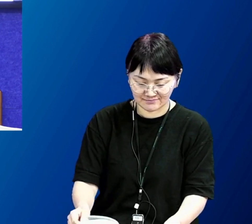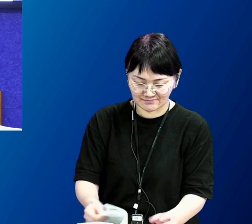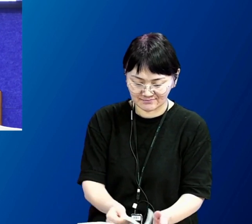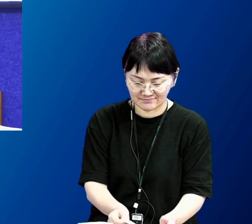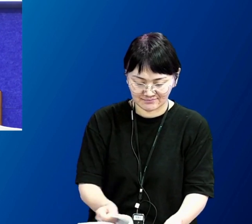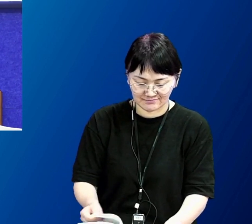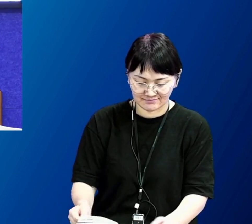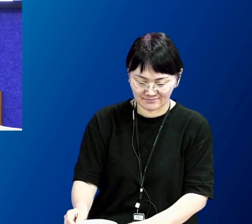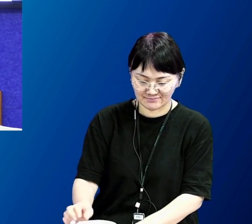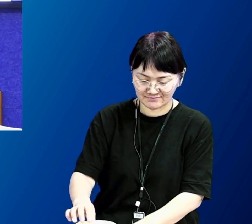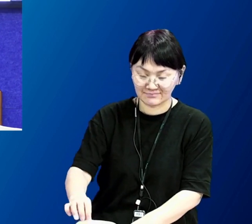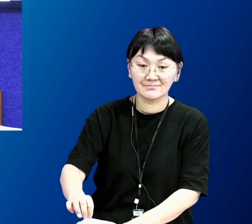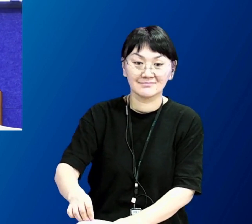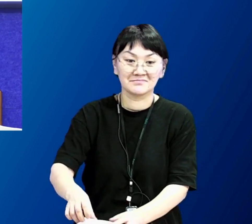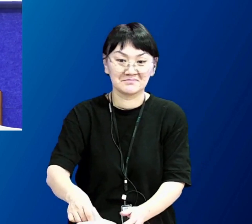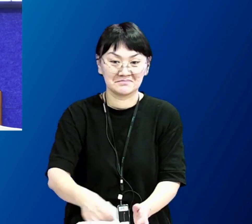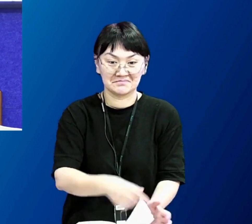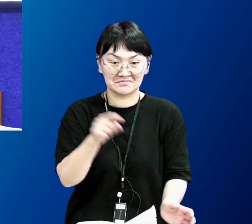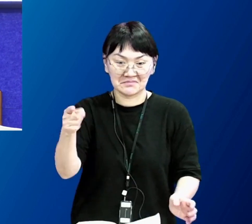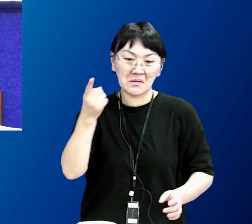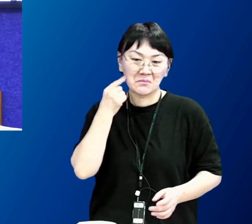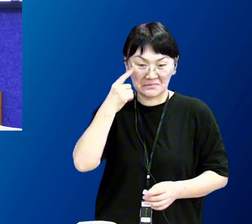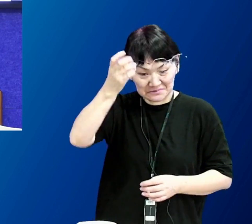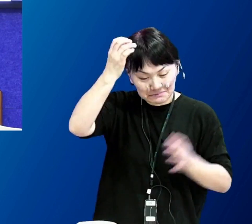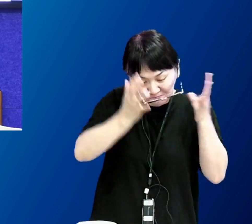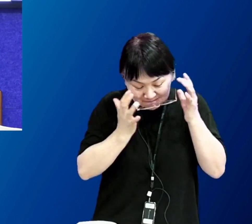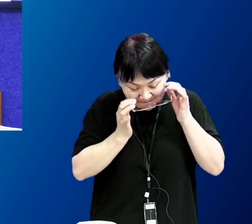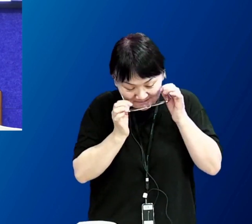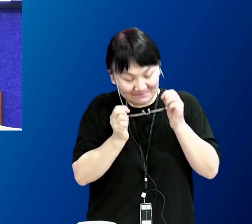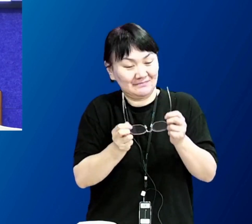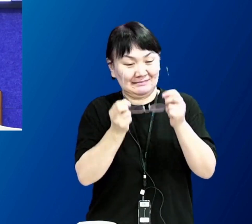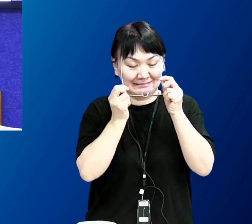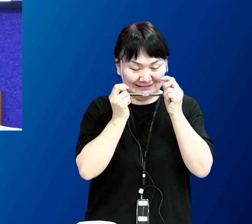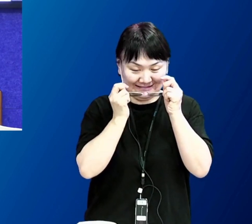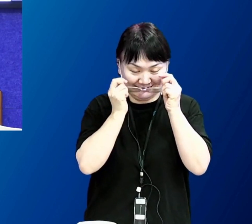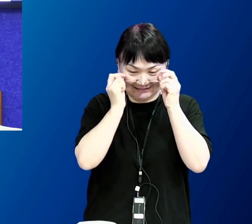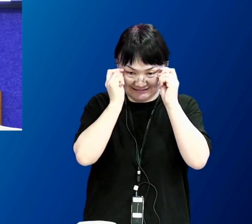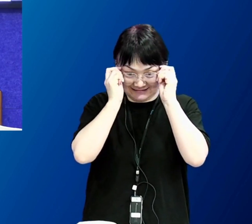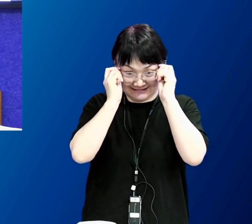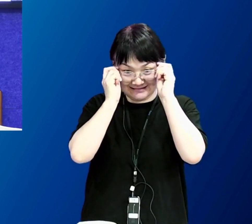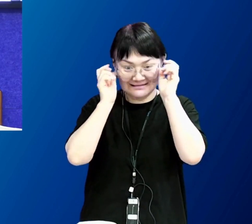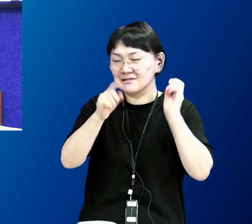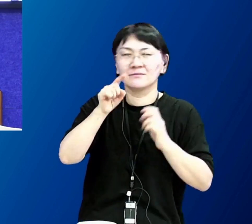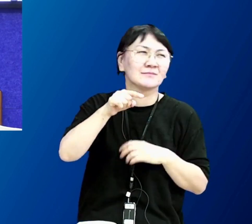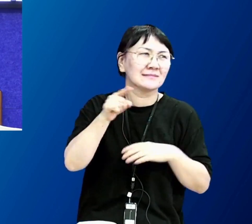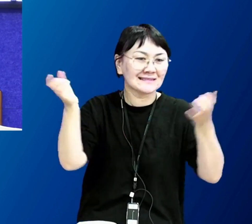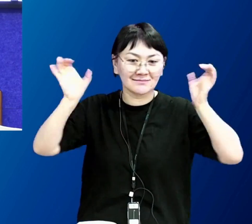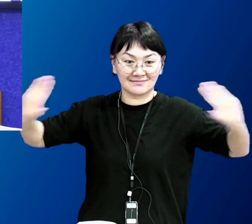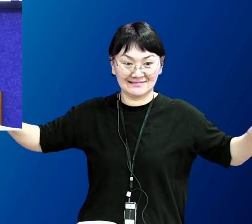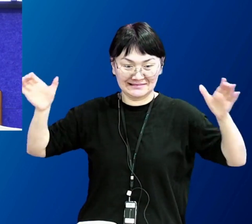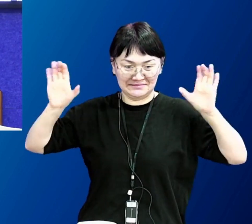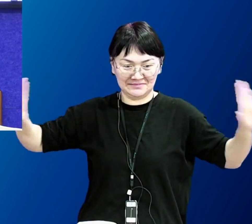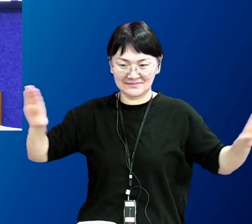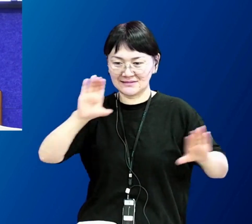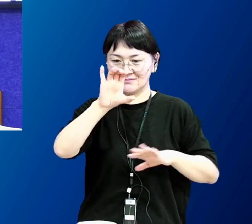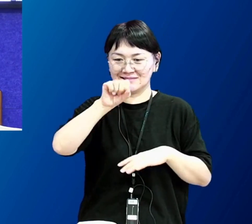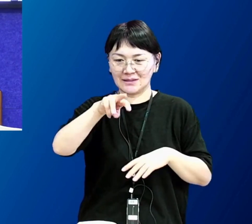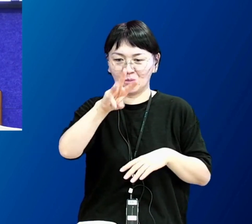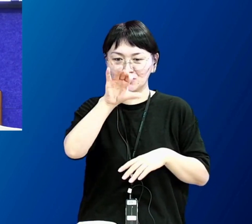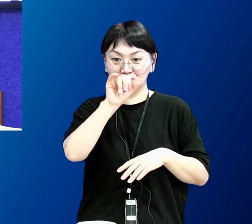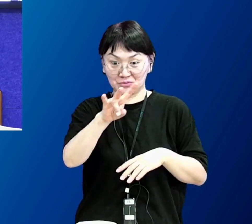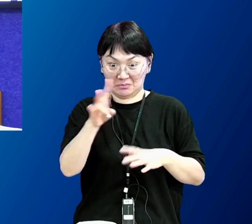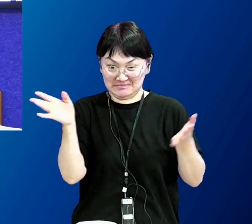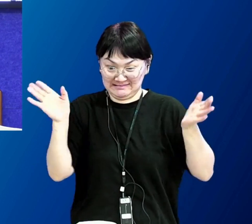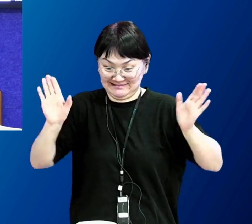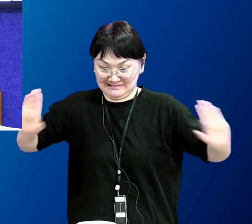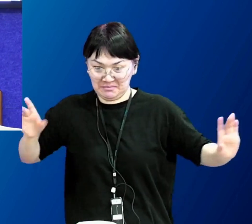Самсоныг зовон эцэст нь түүний хүч чадлыг бүгдийг мэдээд хүч чадлын их хөлгийг нь мэдээд Самсоныг